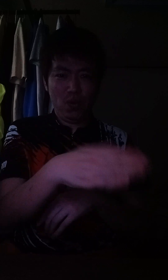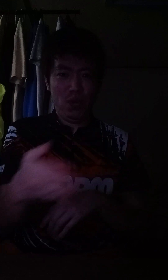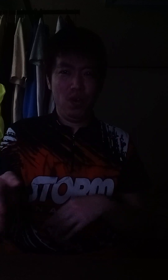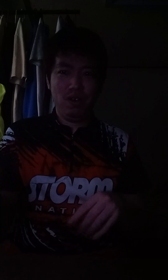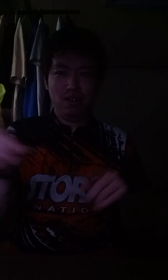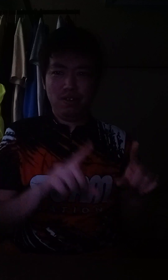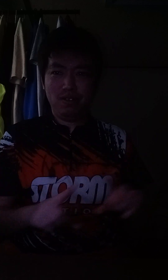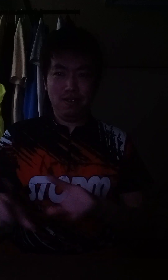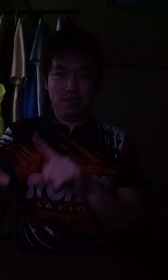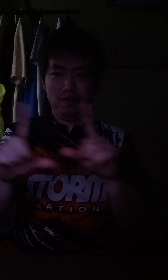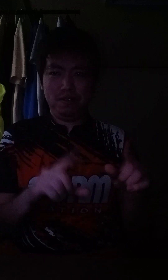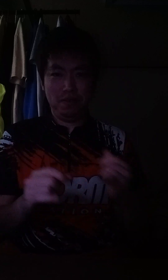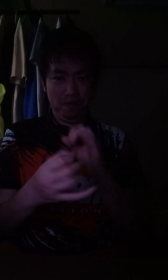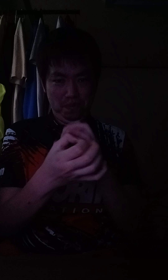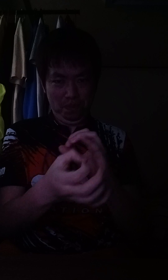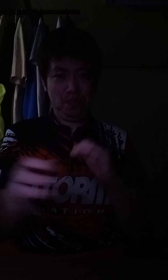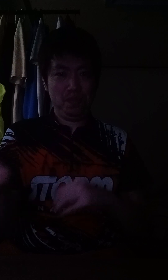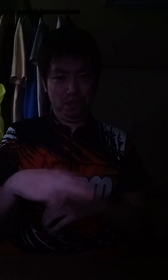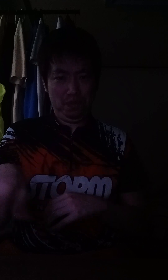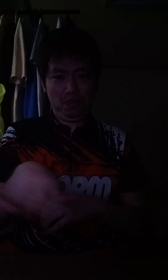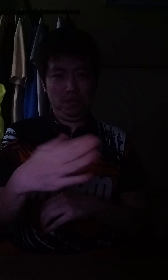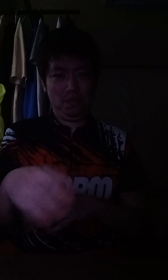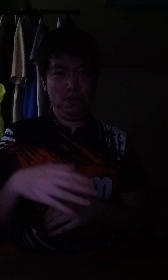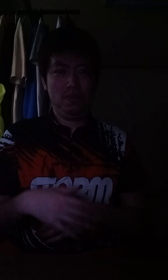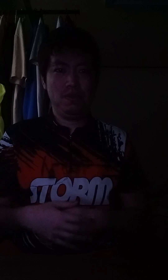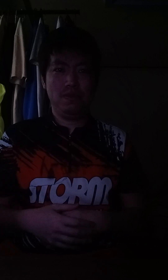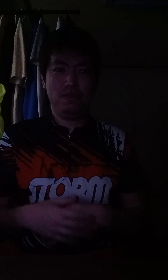먹고 싶어. 나물도 먹고.